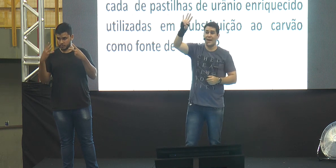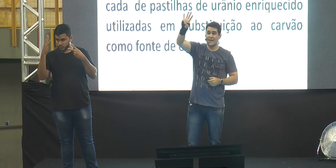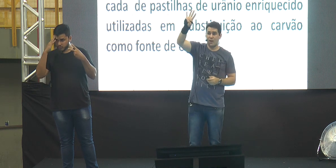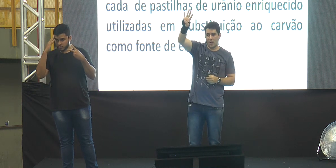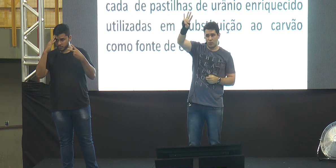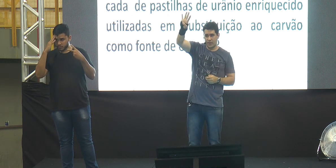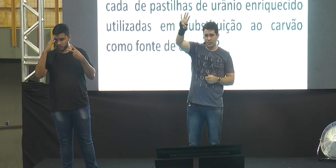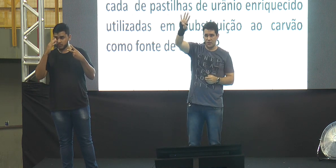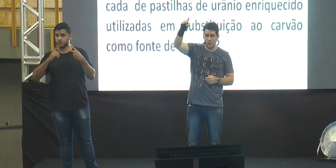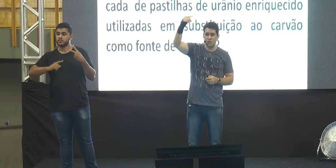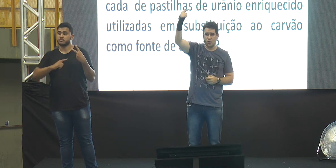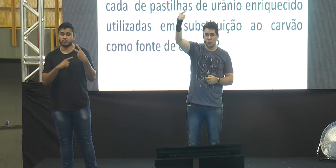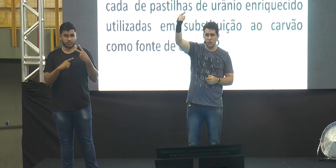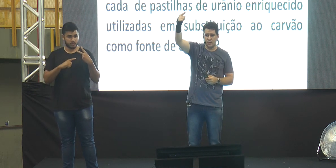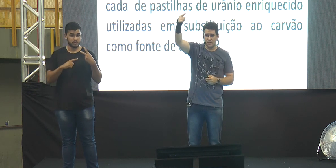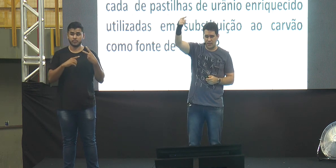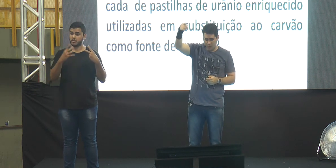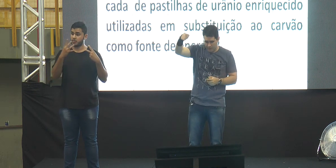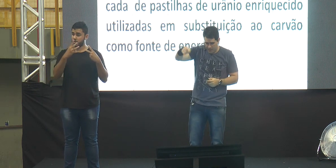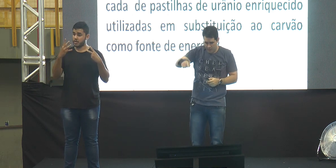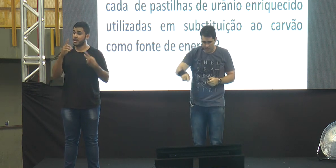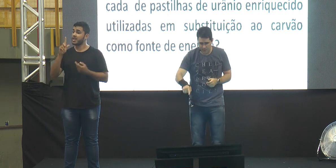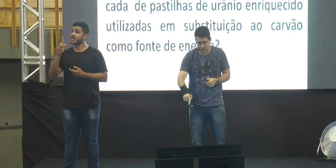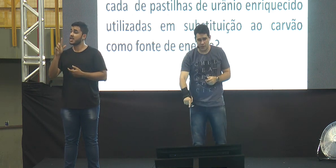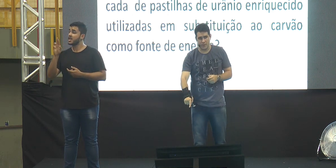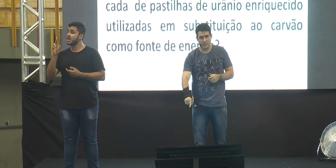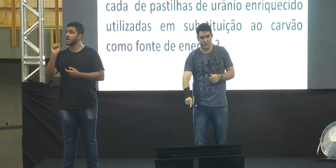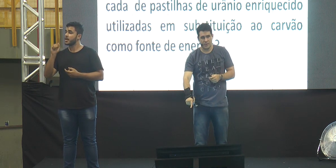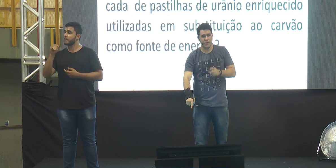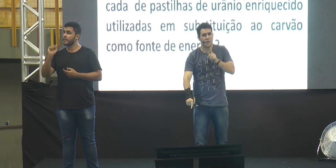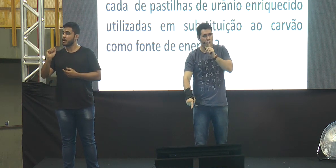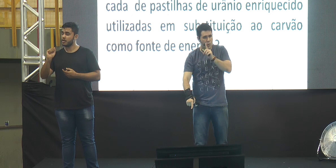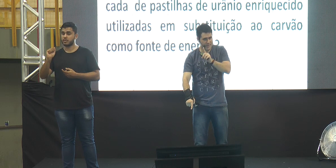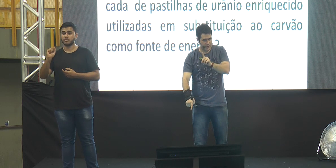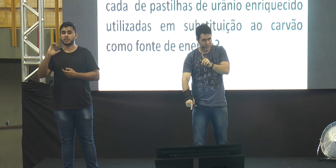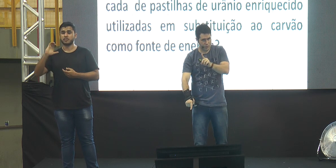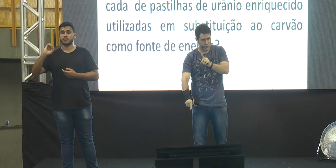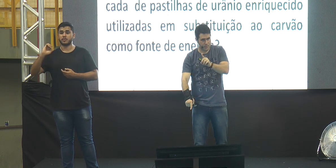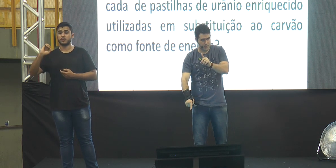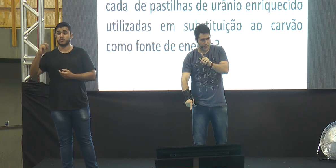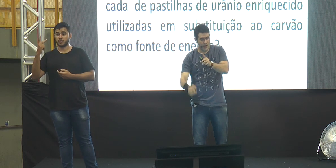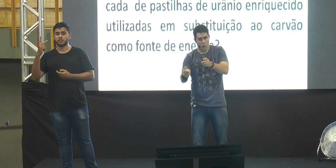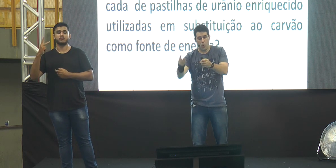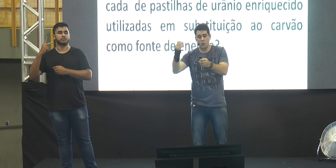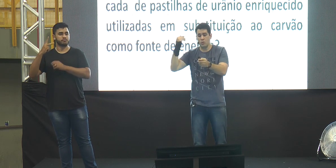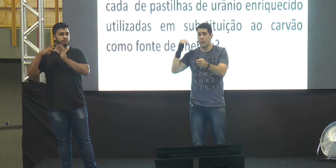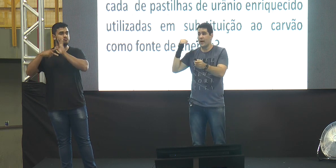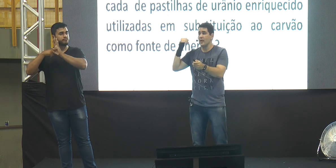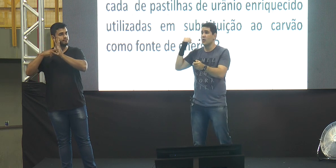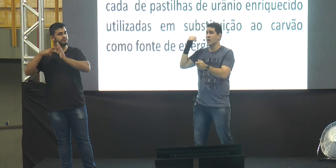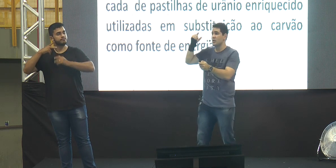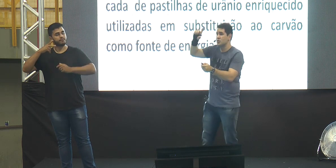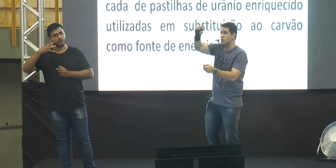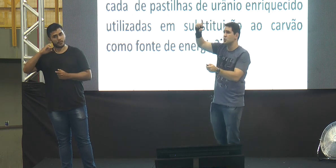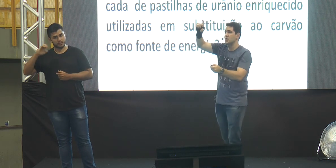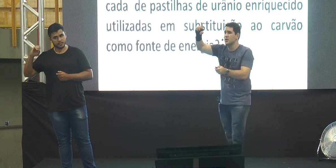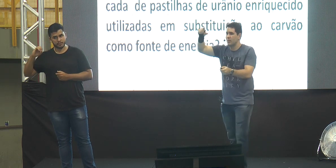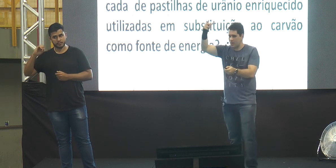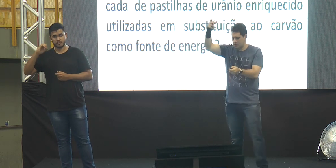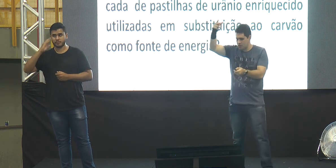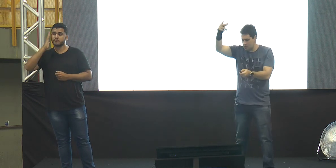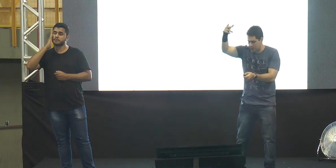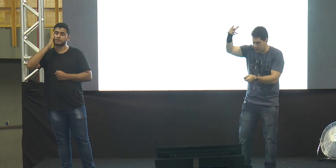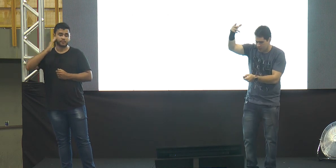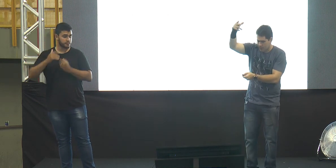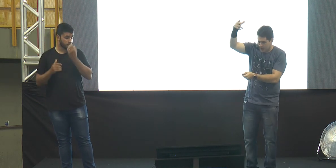cada 44 gramas de CO2, ele libera quanto de energia? 400. Quanto pega lá o negocinho de urânio,